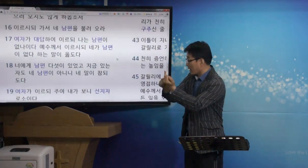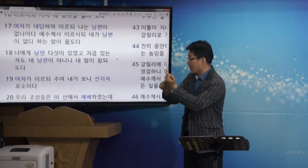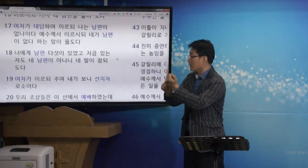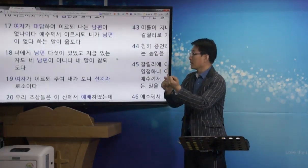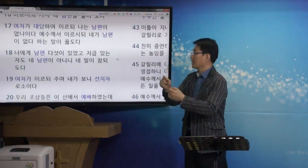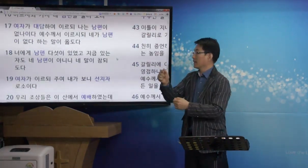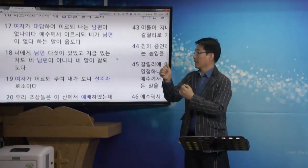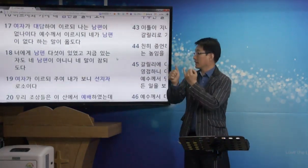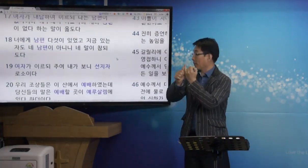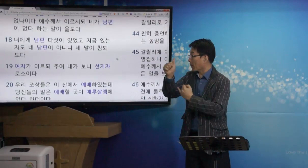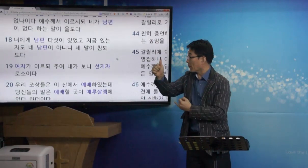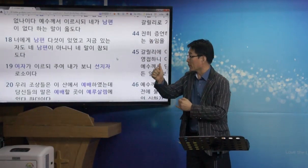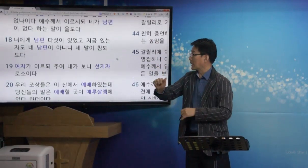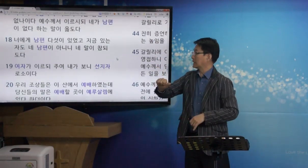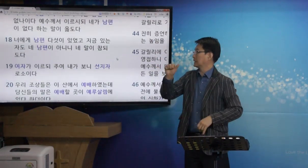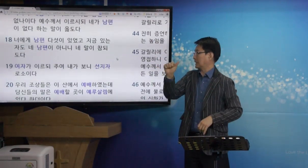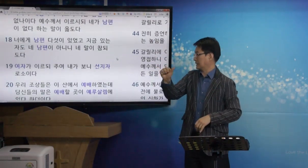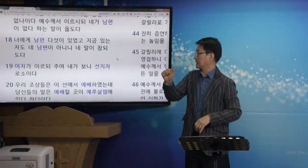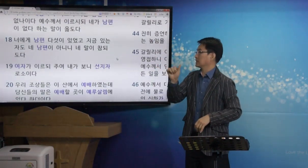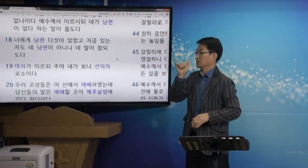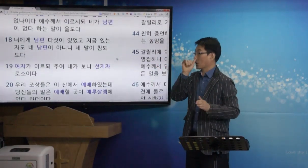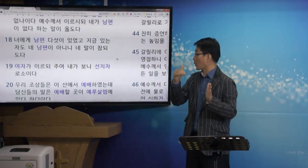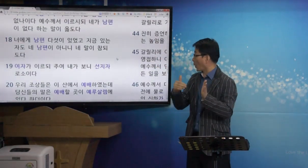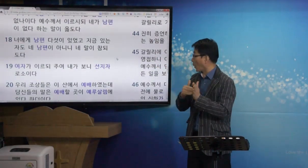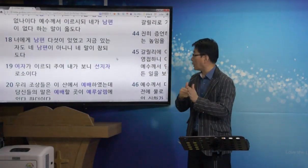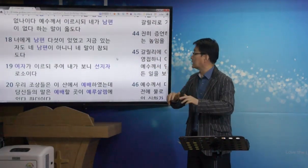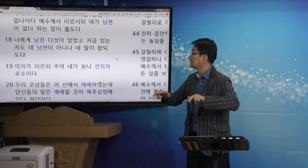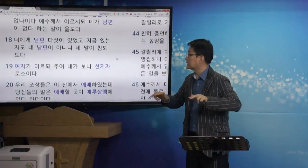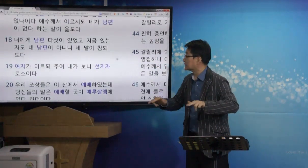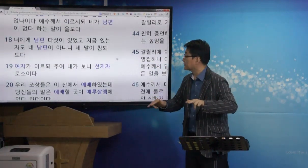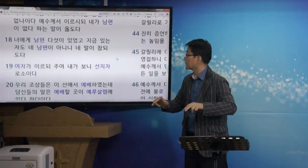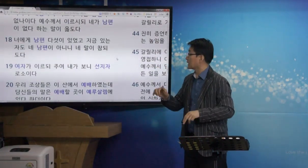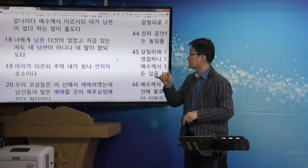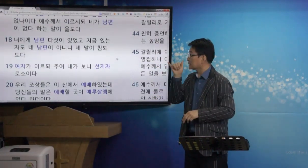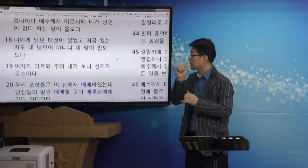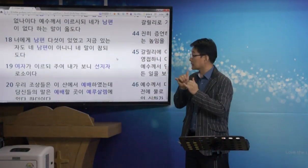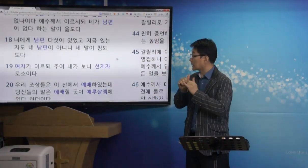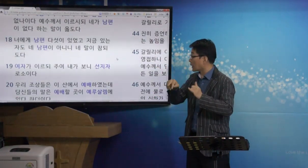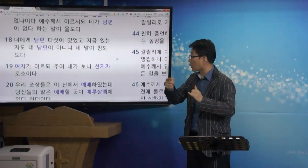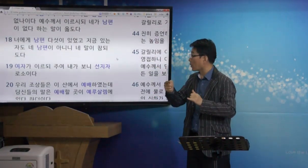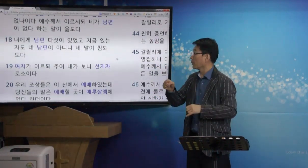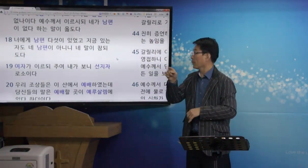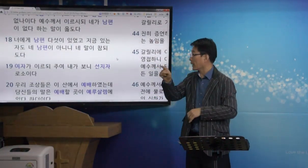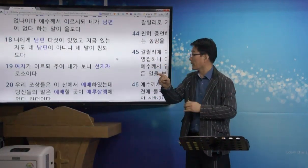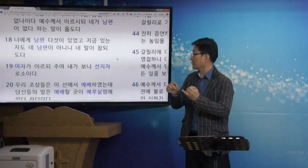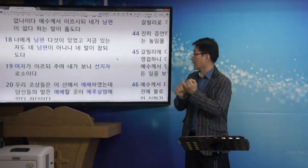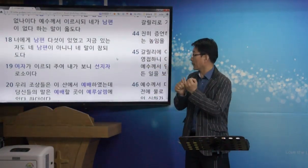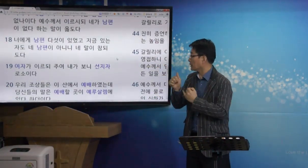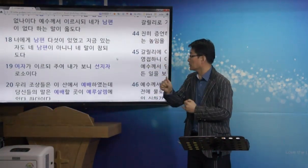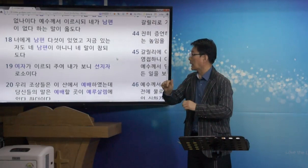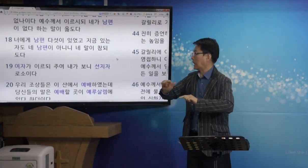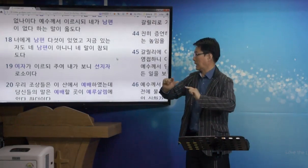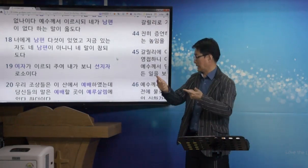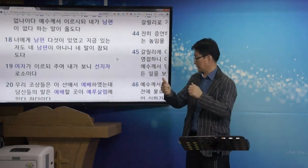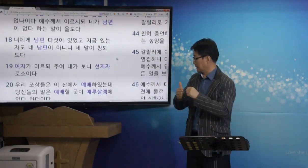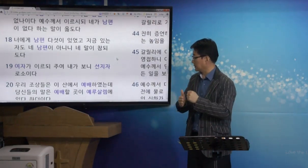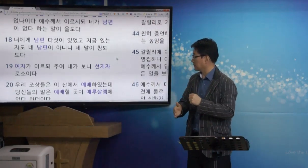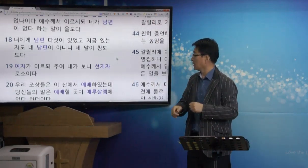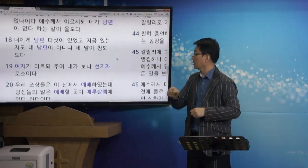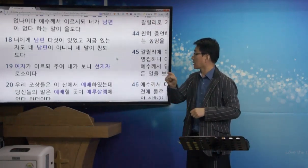너에게 남편 5이 있었고 지금 있는 자도 내 남편이 아니니